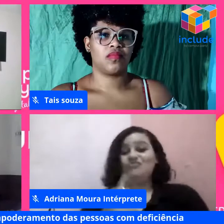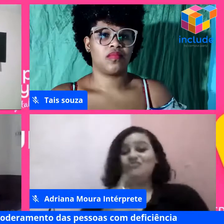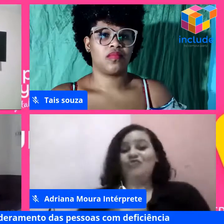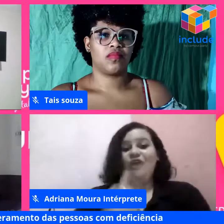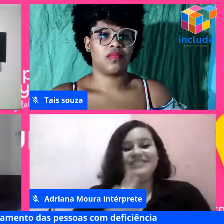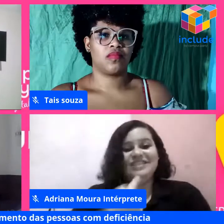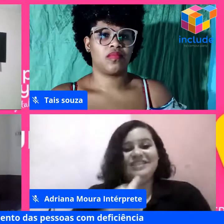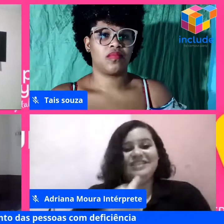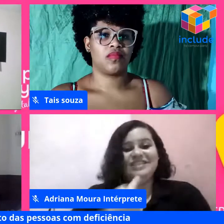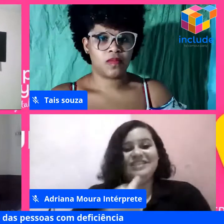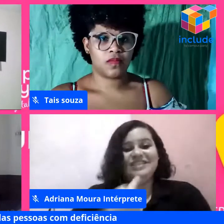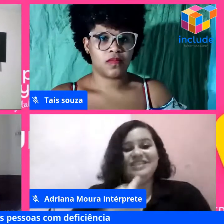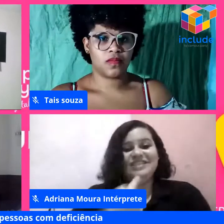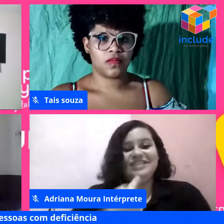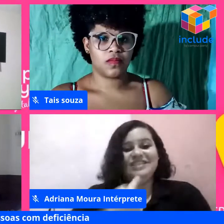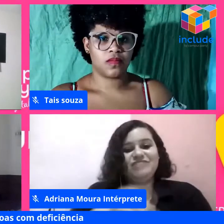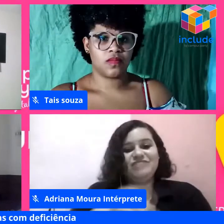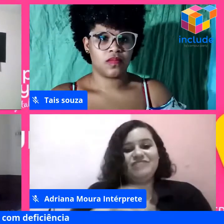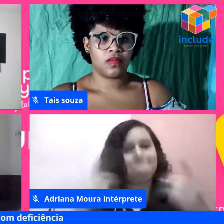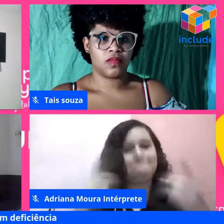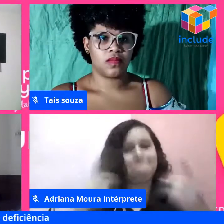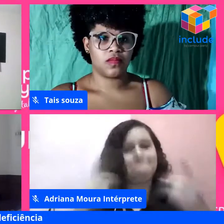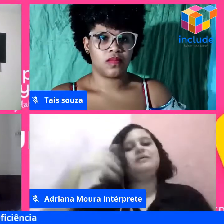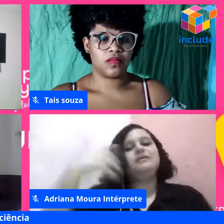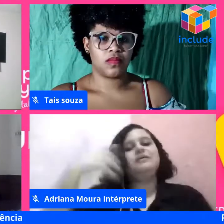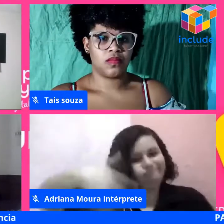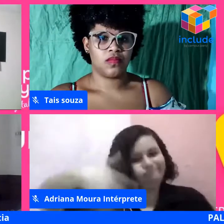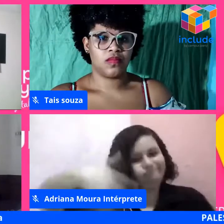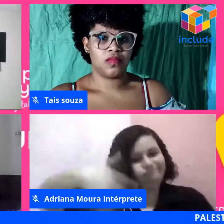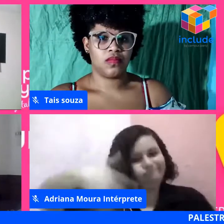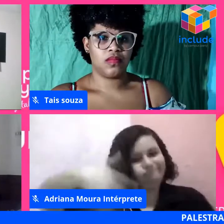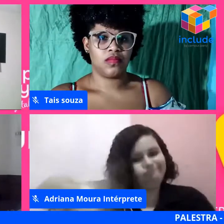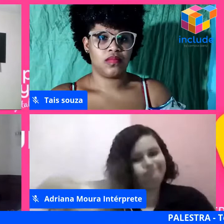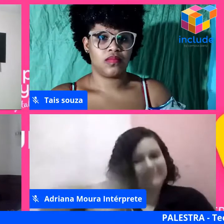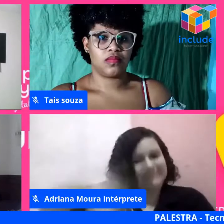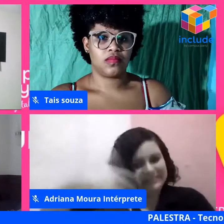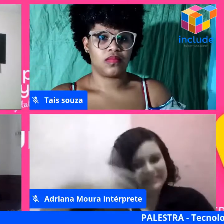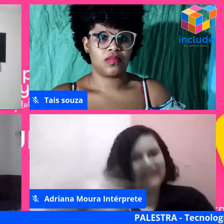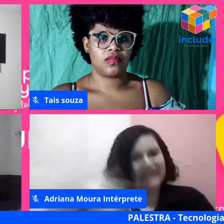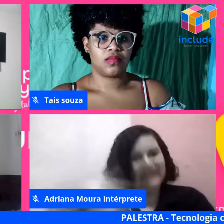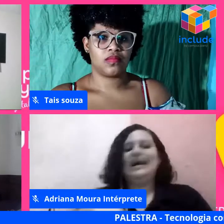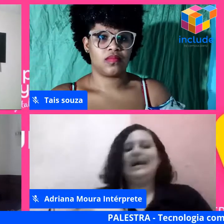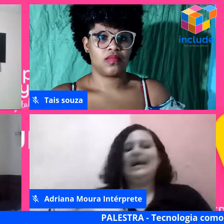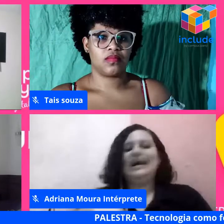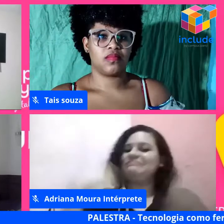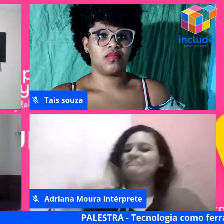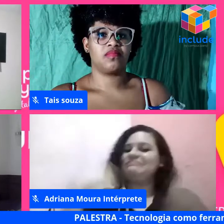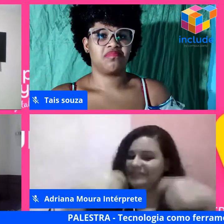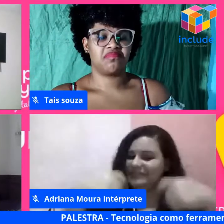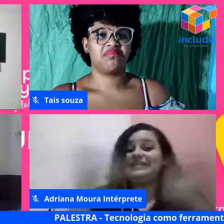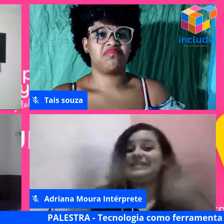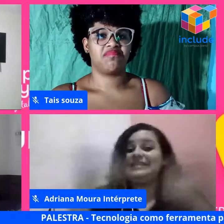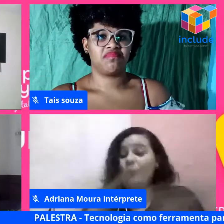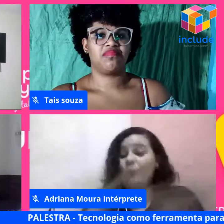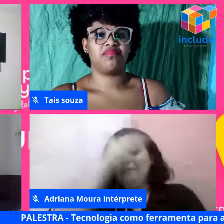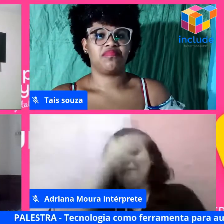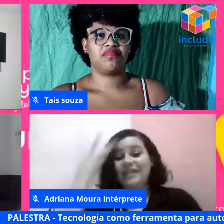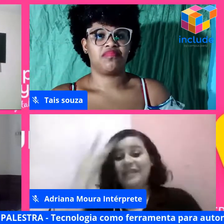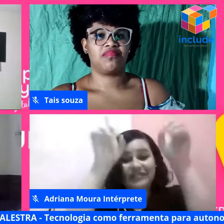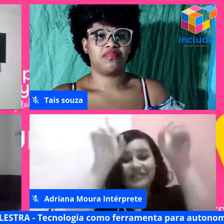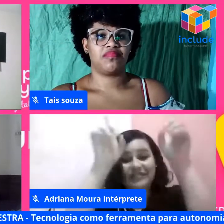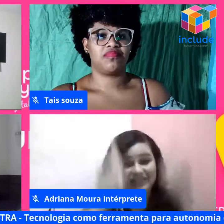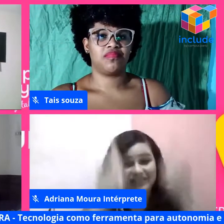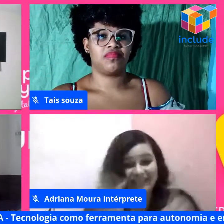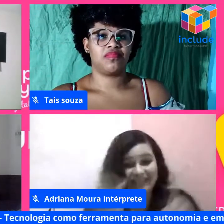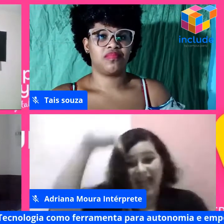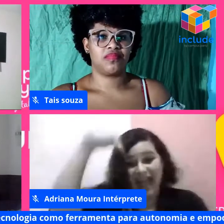lembrar que as pessoas com deficiência, né, sobretudo no Brasil, nós estamos falando de algo em torno de 45 milhões